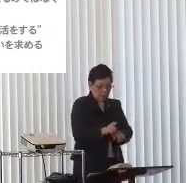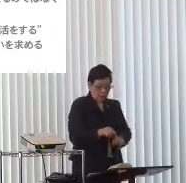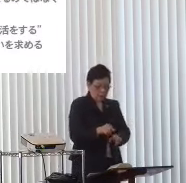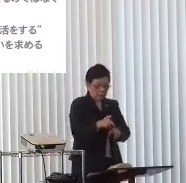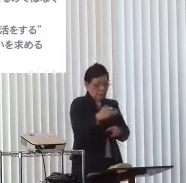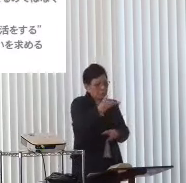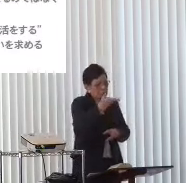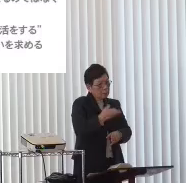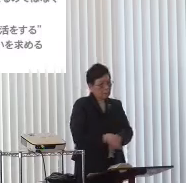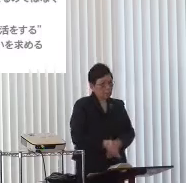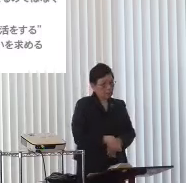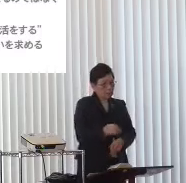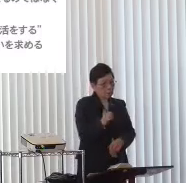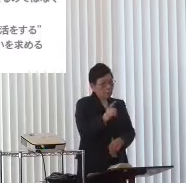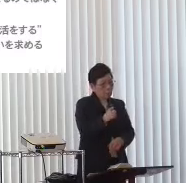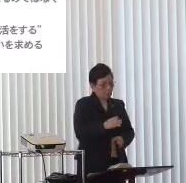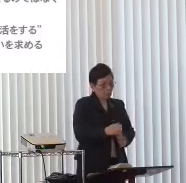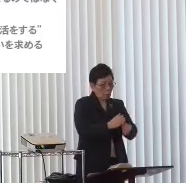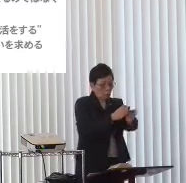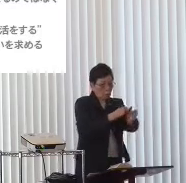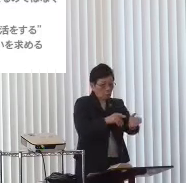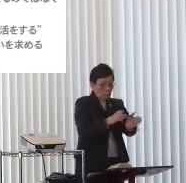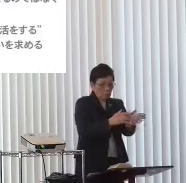今年のテーマとして、